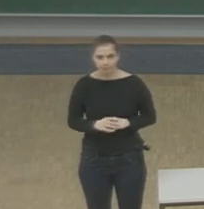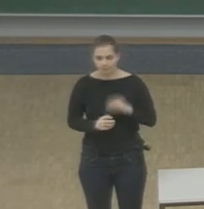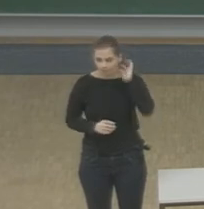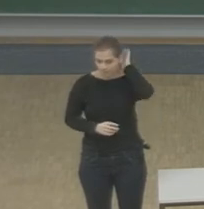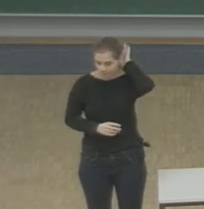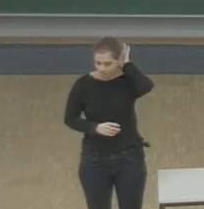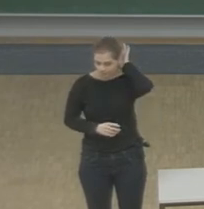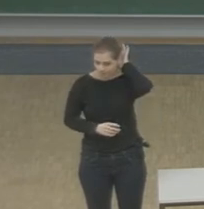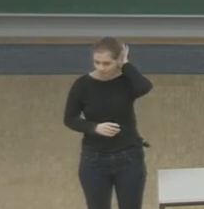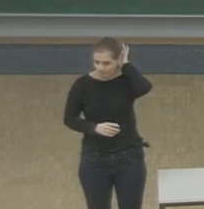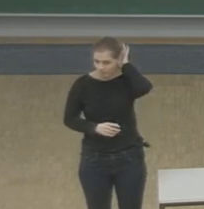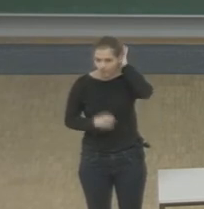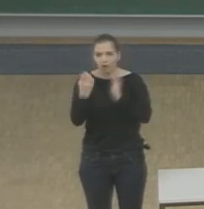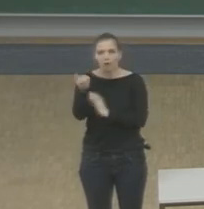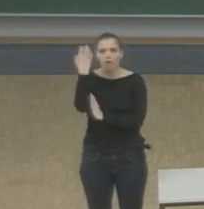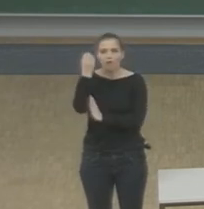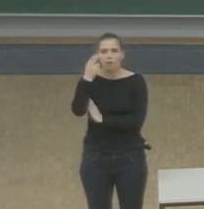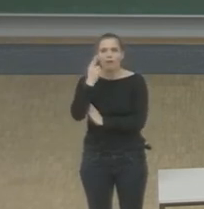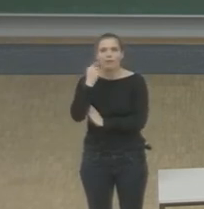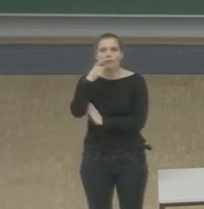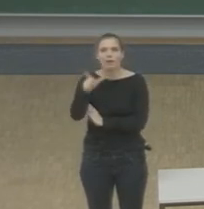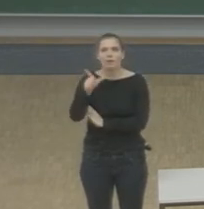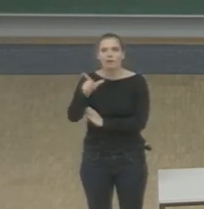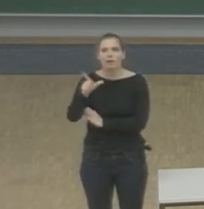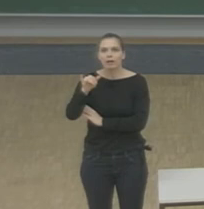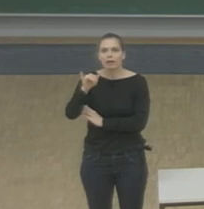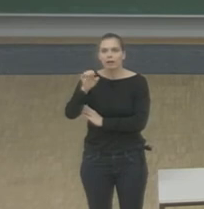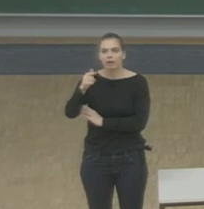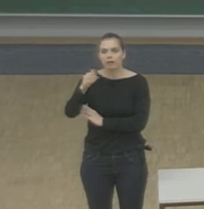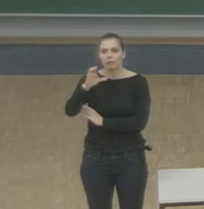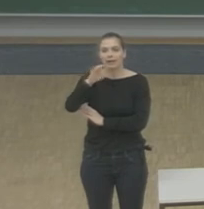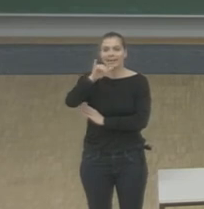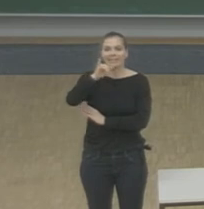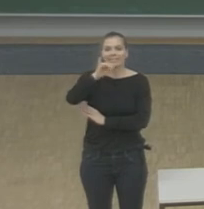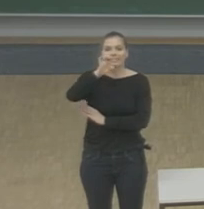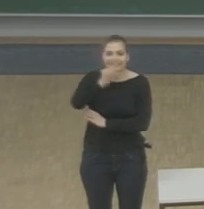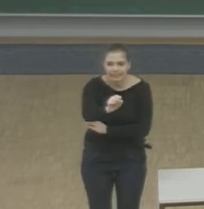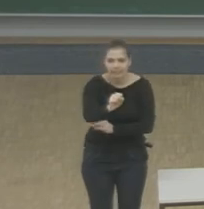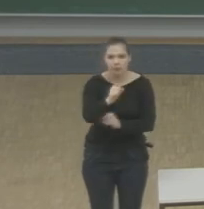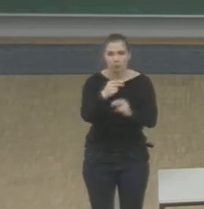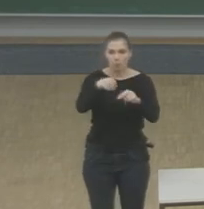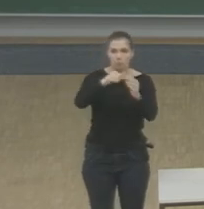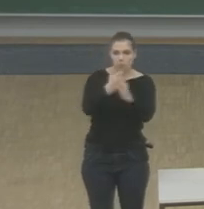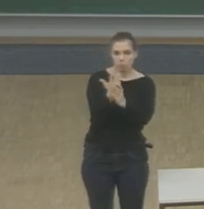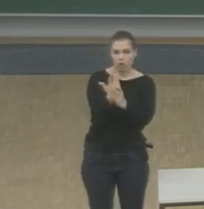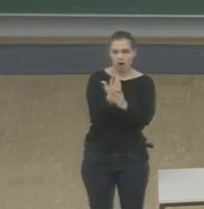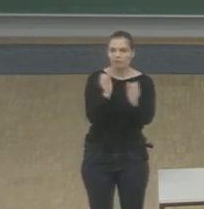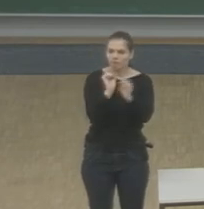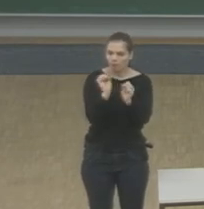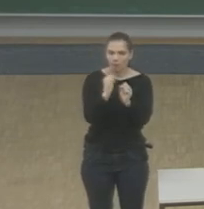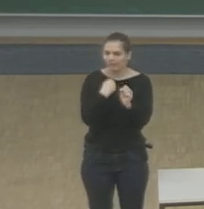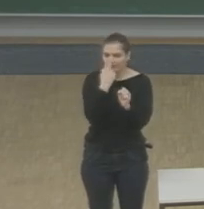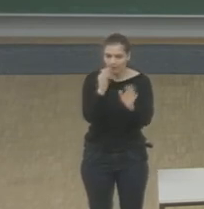Auf der Folie steht jetzt Literacies, kein Tippfehler, weil es sich um eine recht facettenreiche